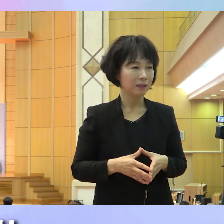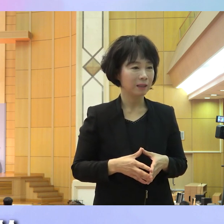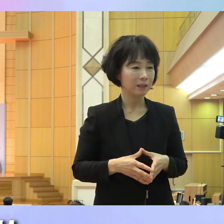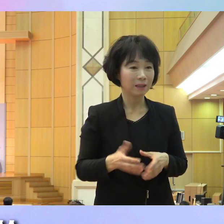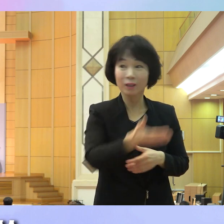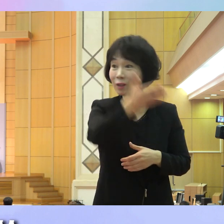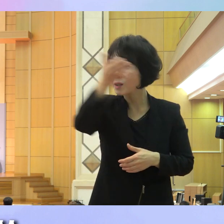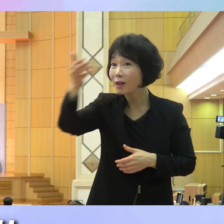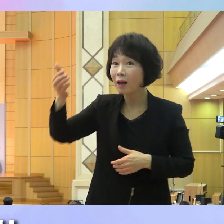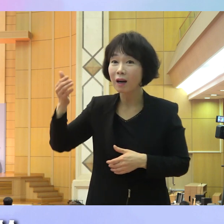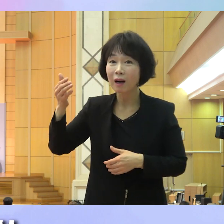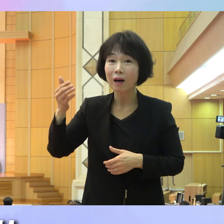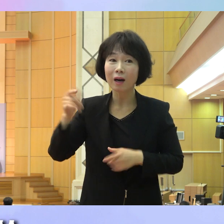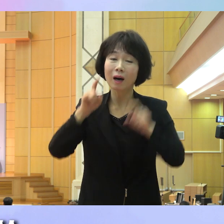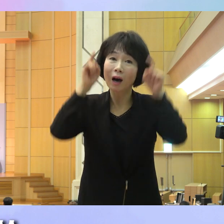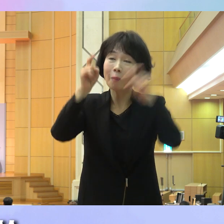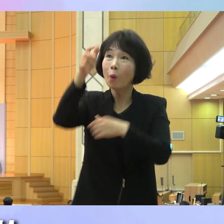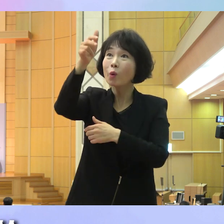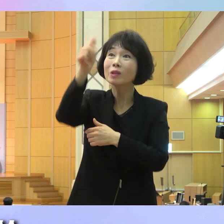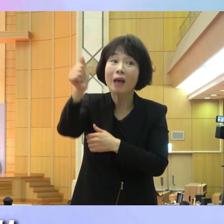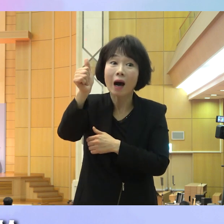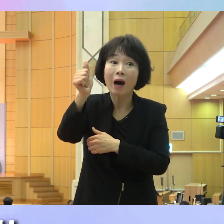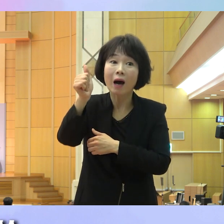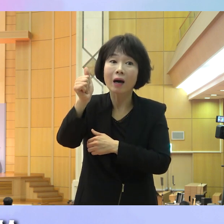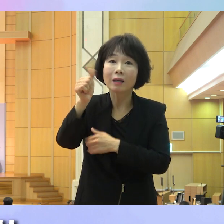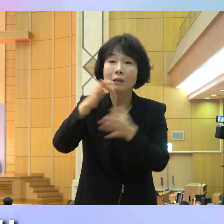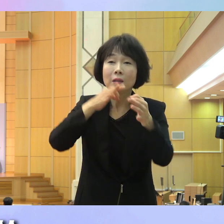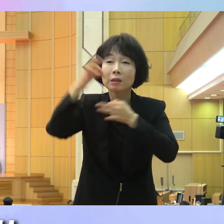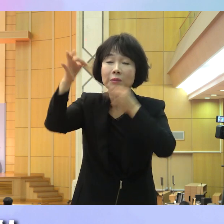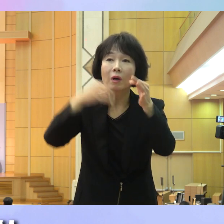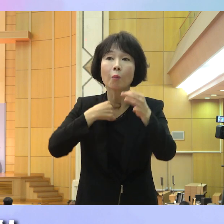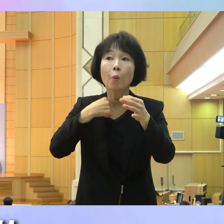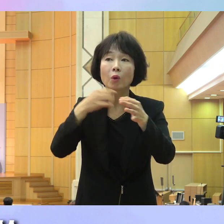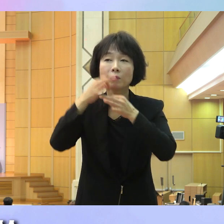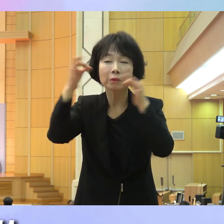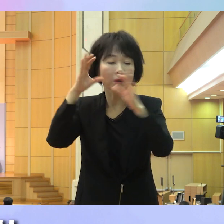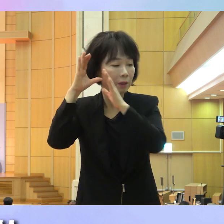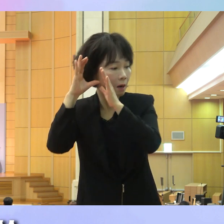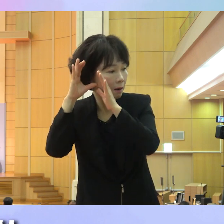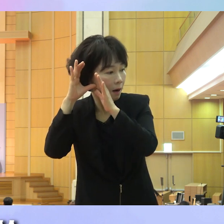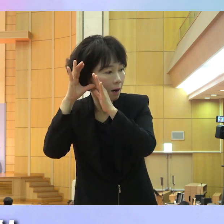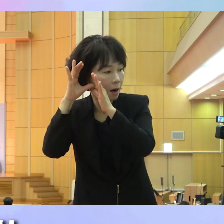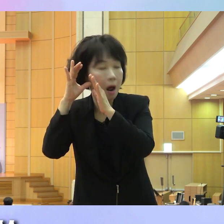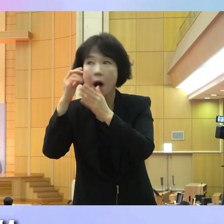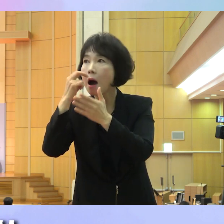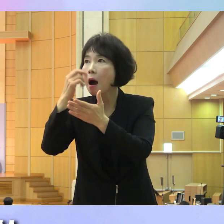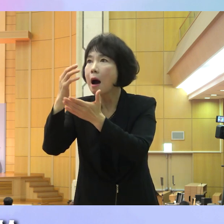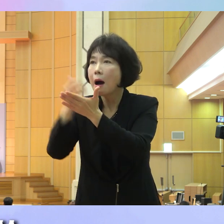목자의 음성을 들을 줄 모르고 자꾸만 여기 갔다 저기 갔다 그러는 거야. 그런 걸 잘 모르니까.